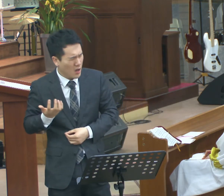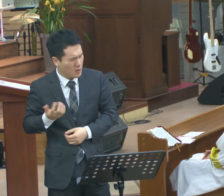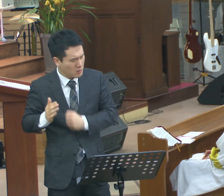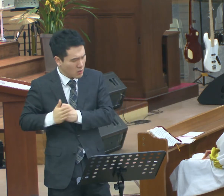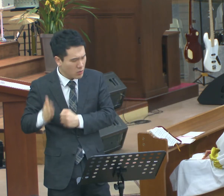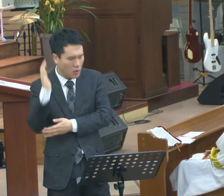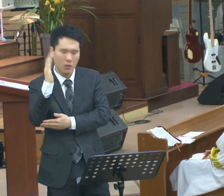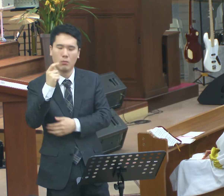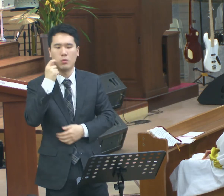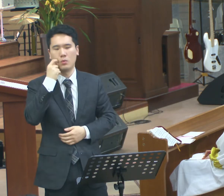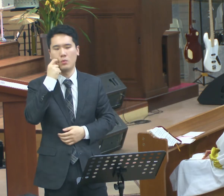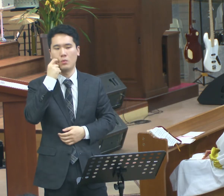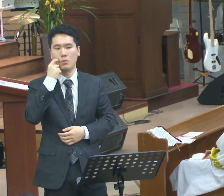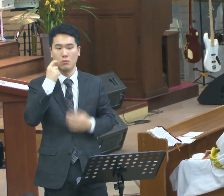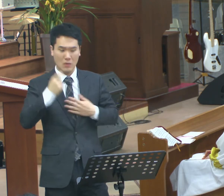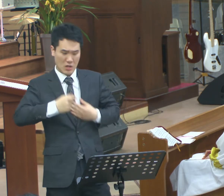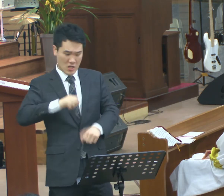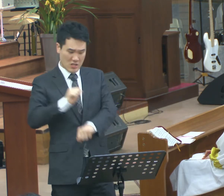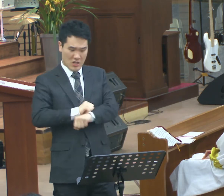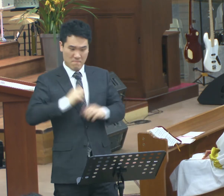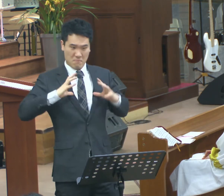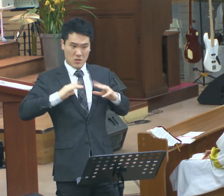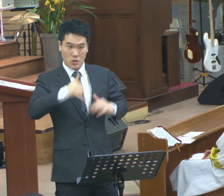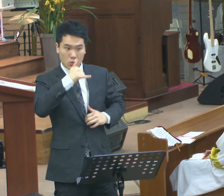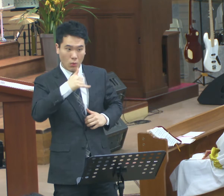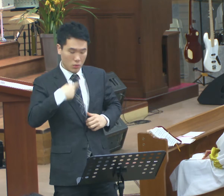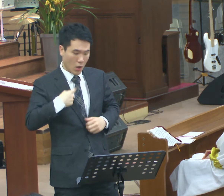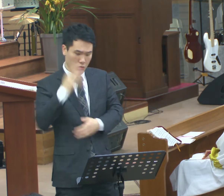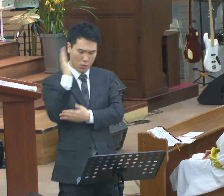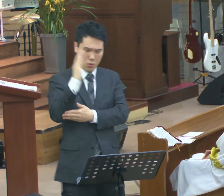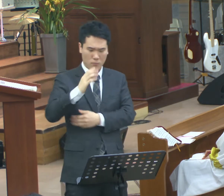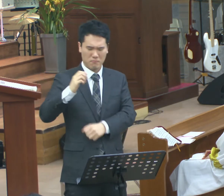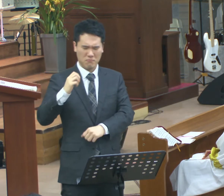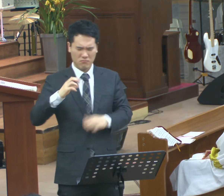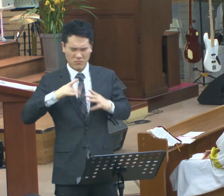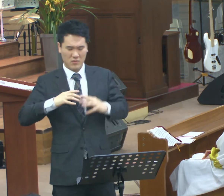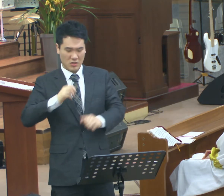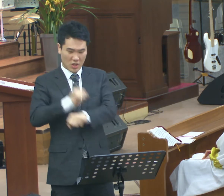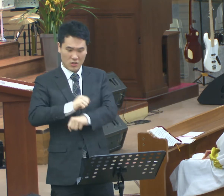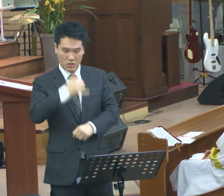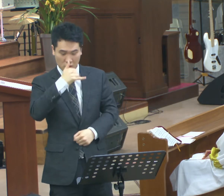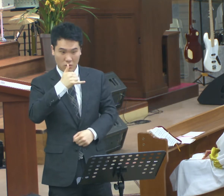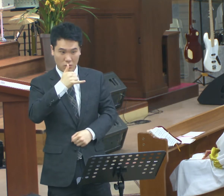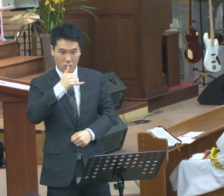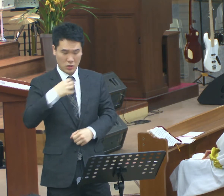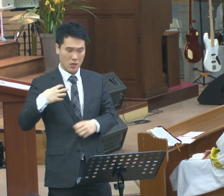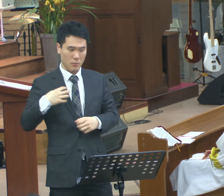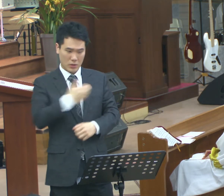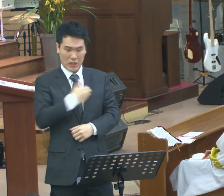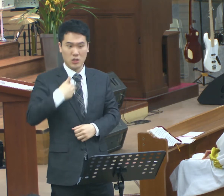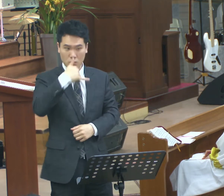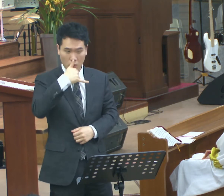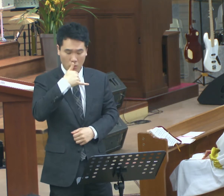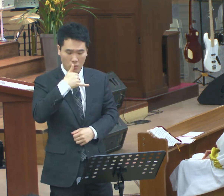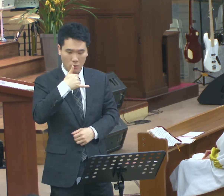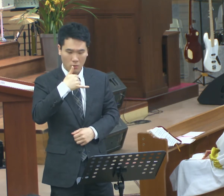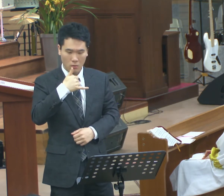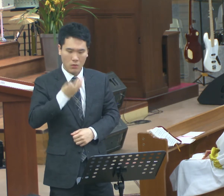이건 내 자신 있는 분야였어요. 거기서 무릎을 꿇게 하시는 거야. 야, 너 음성 네가 내는 거야?